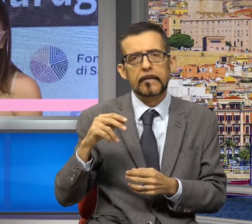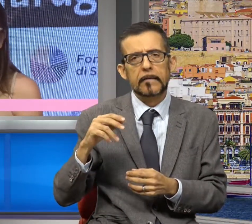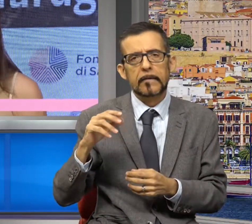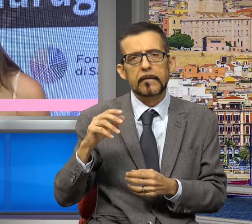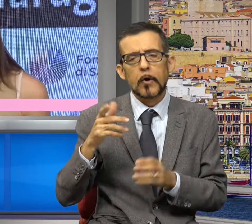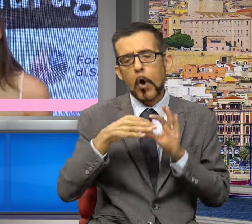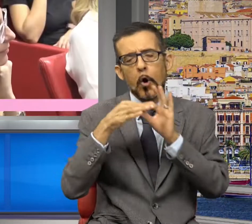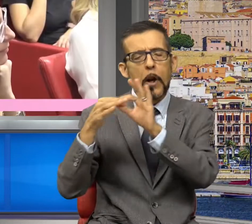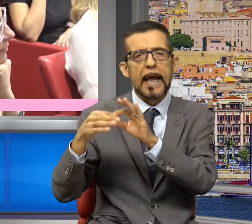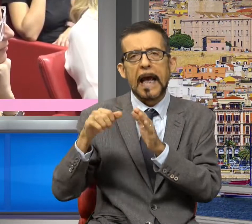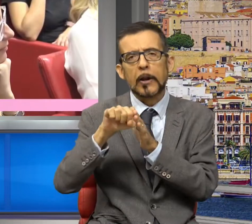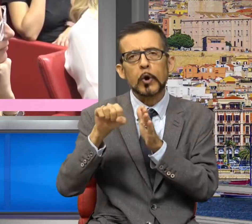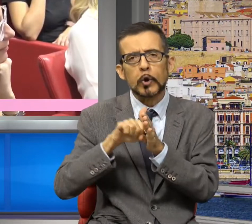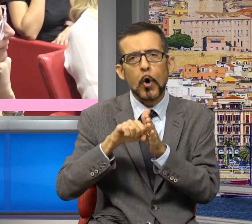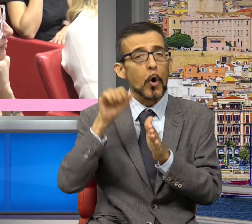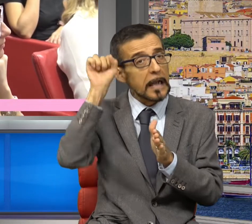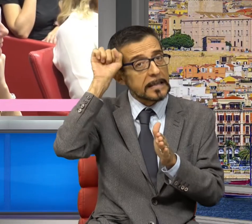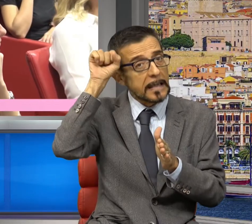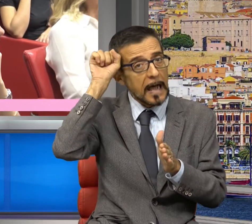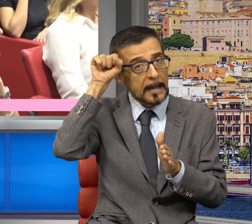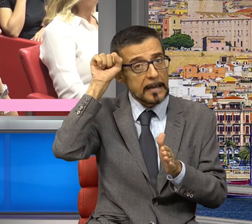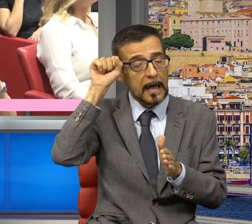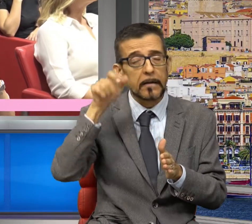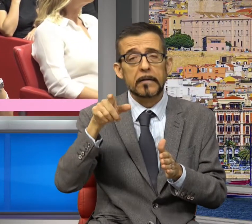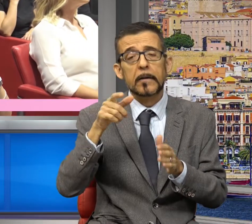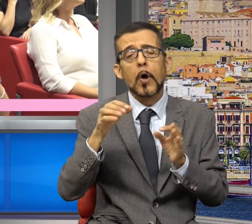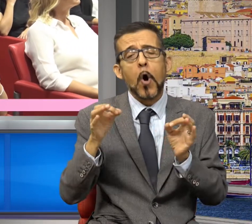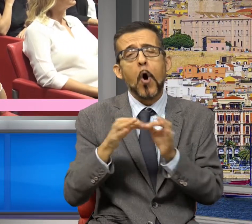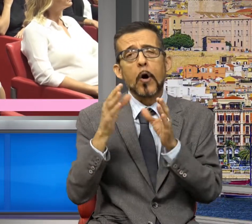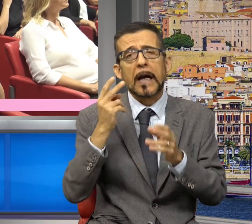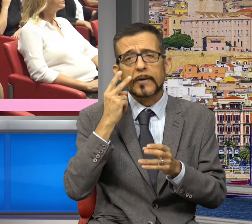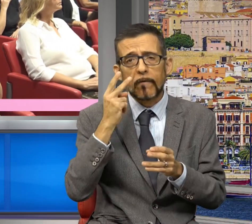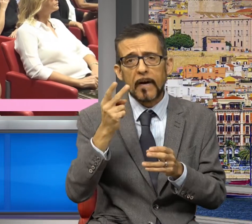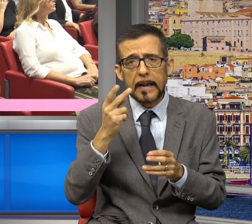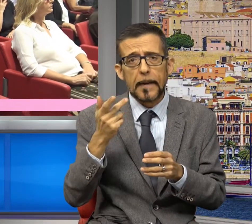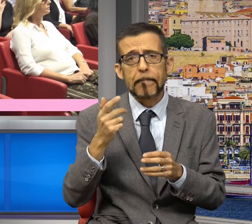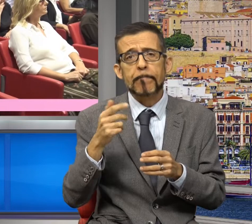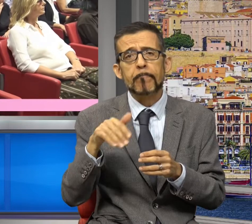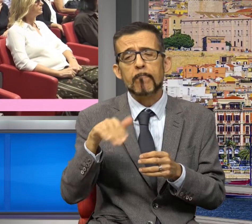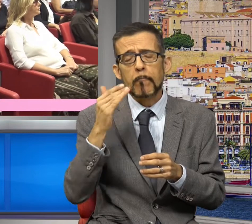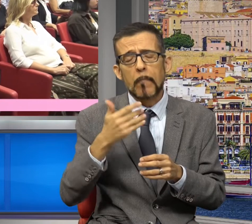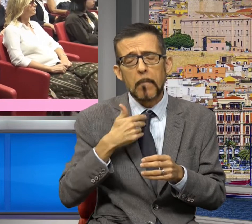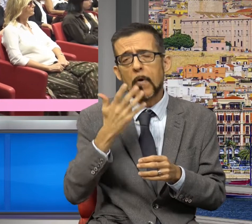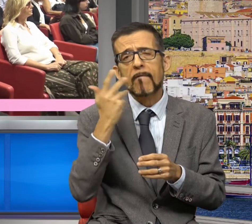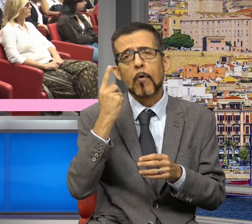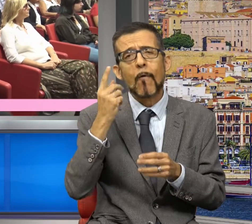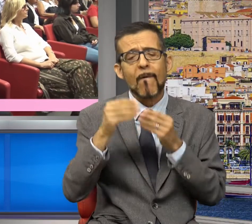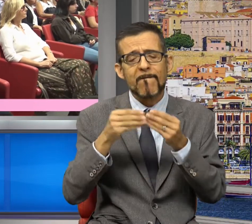sarda, e quindi è stata un'occasione per me anche formativa, anche in funzione di quello che poi voglio fare in futuro, e quindi lavorare poi